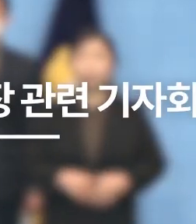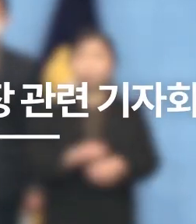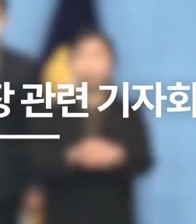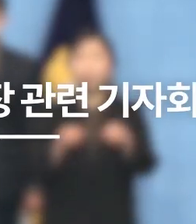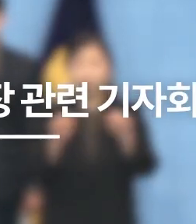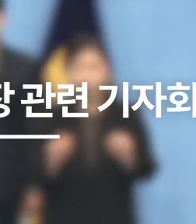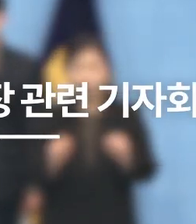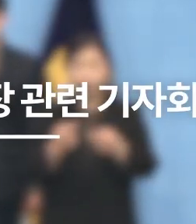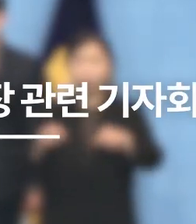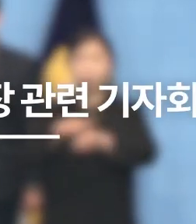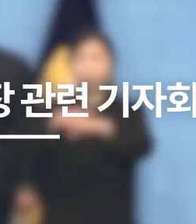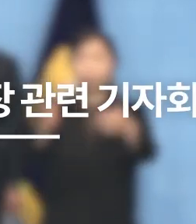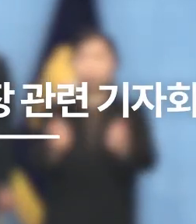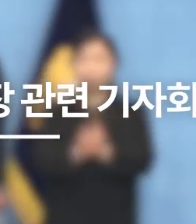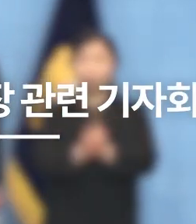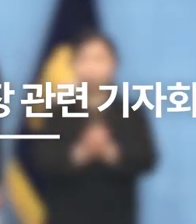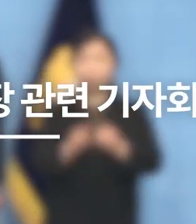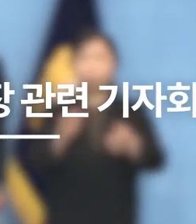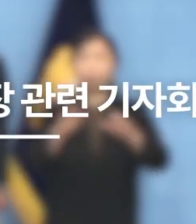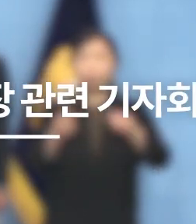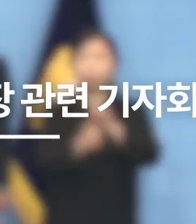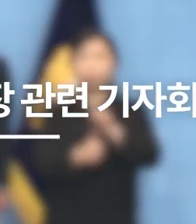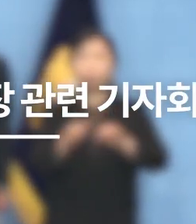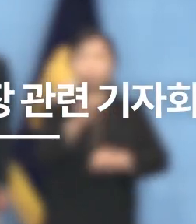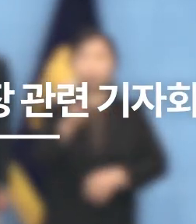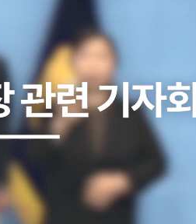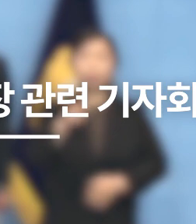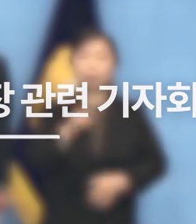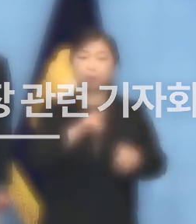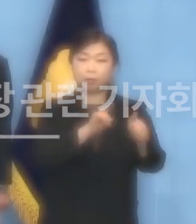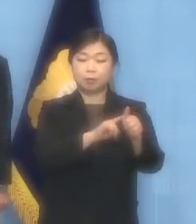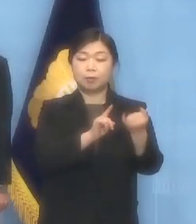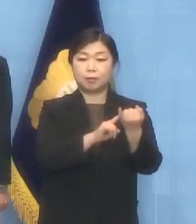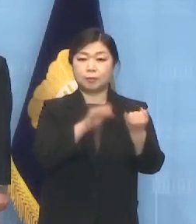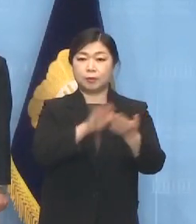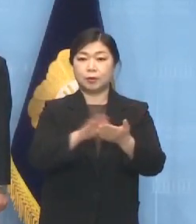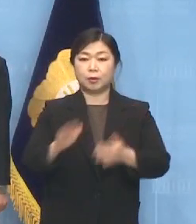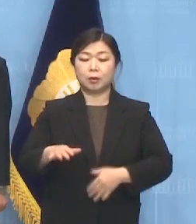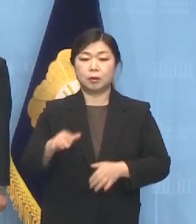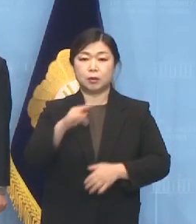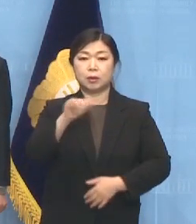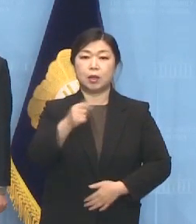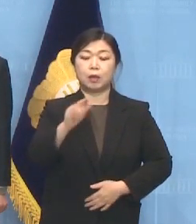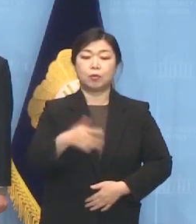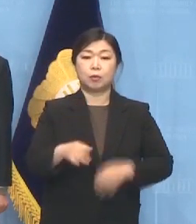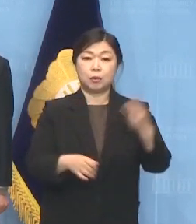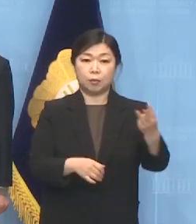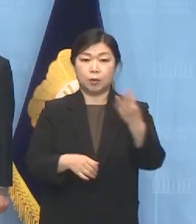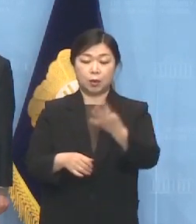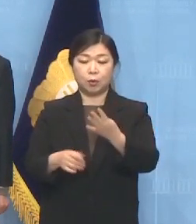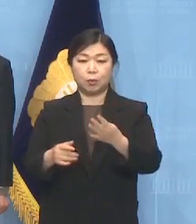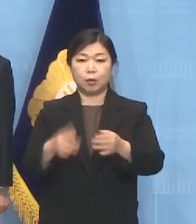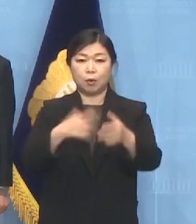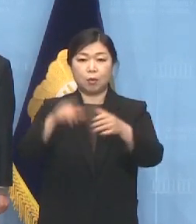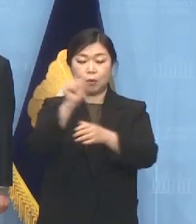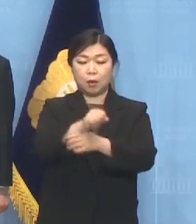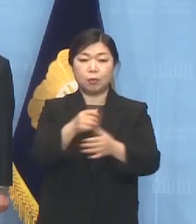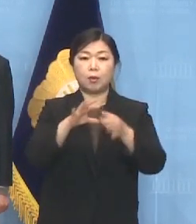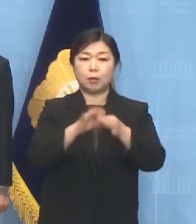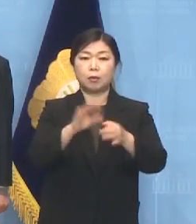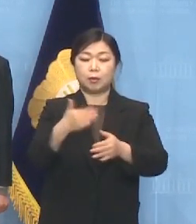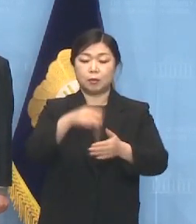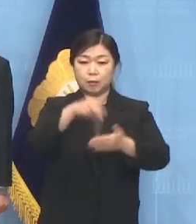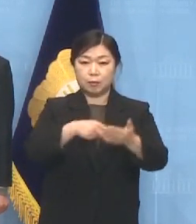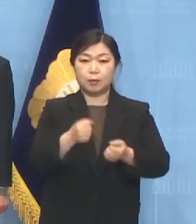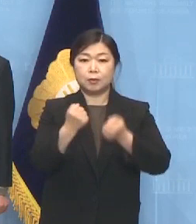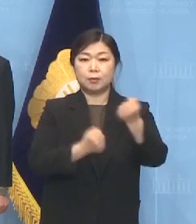안녕하십니까 더불어 민주당 비례대표 국회의원 양이 원형 입니다 시간을 345 기호가 연장 및 레너 순한 정책 관련해서